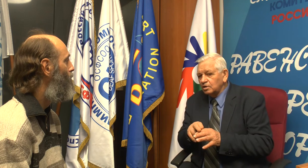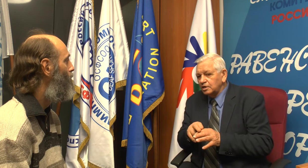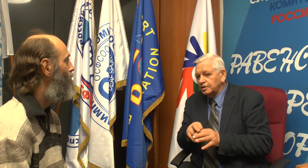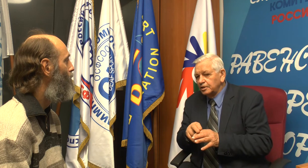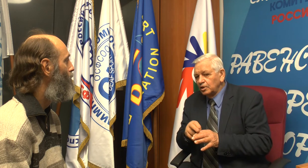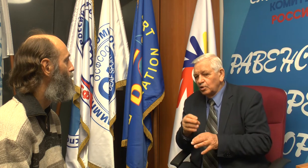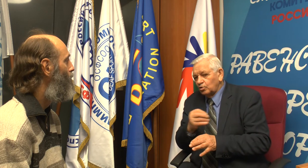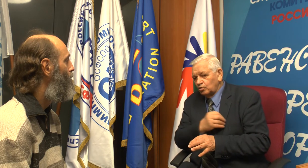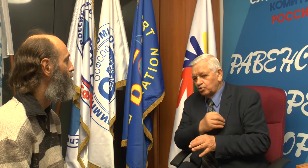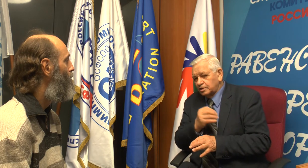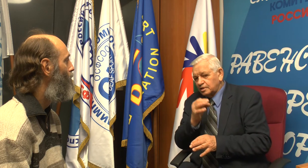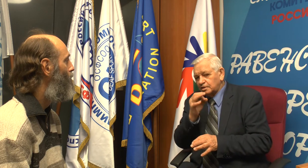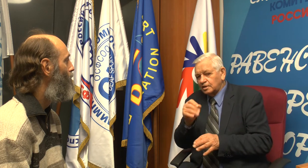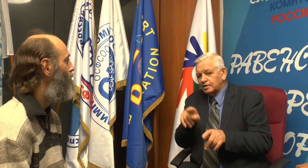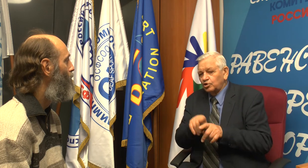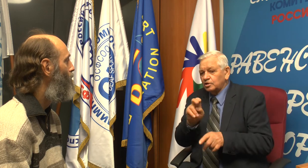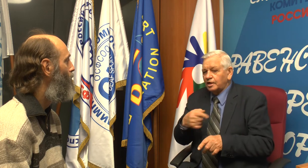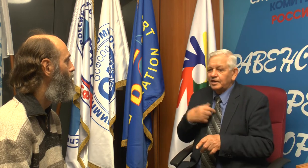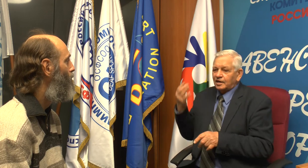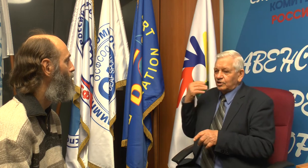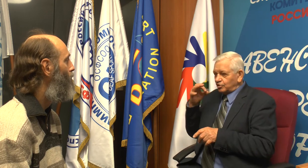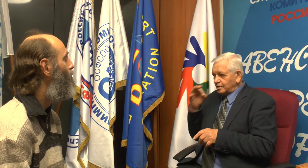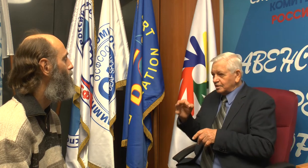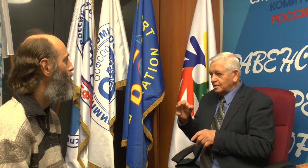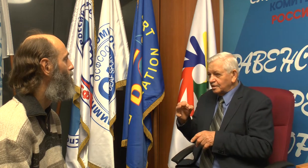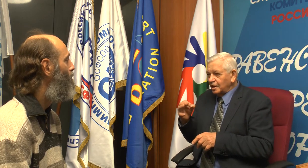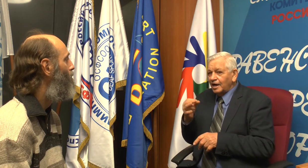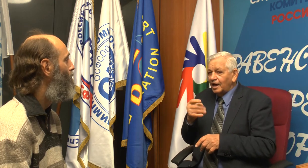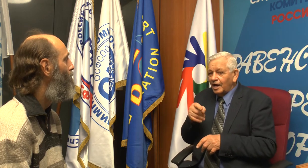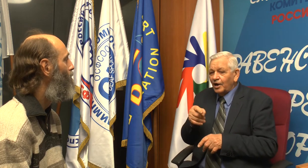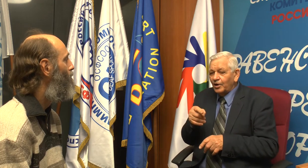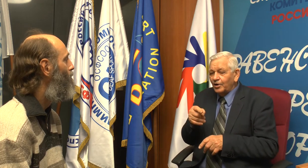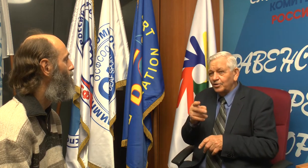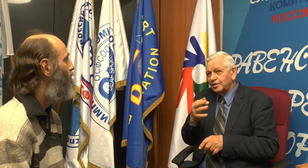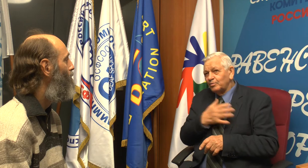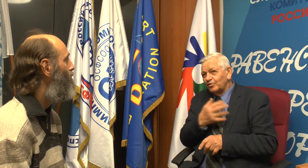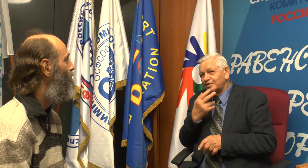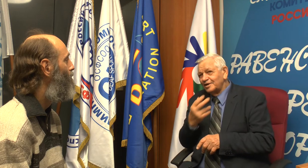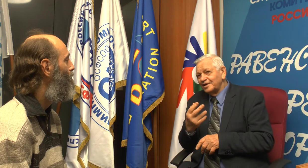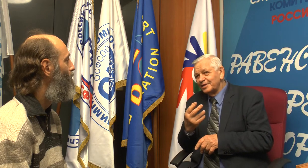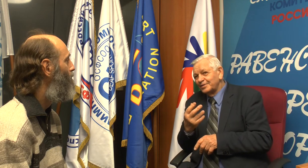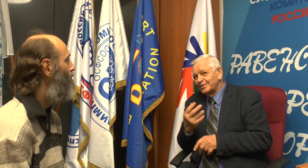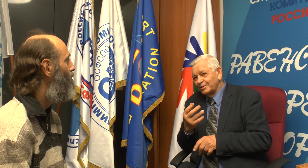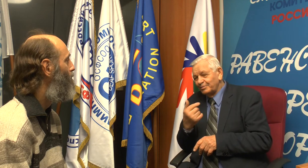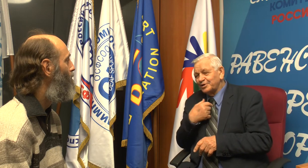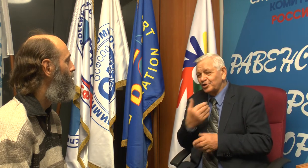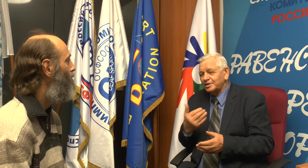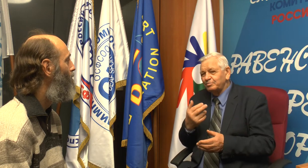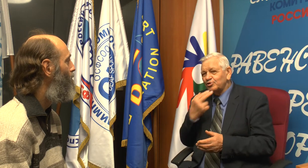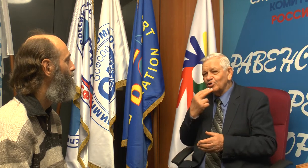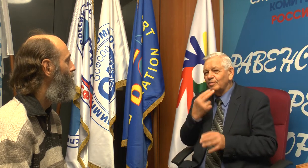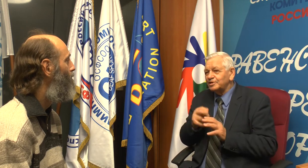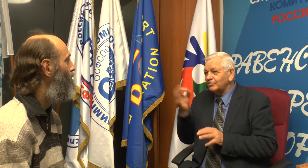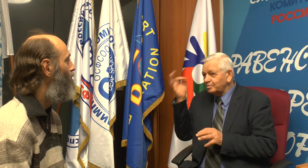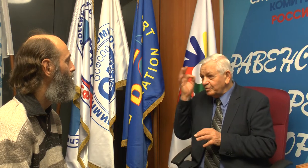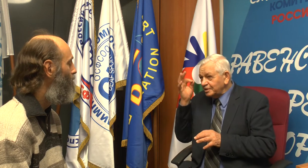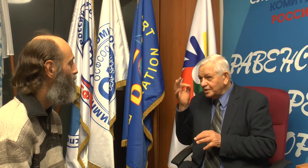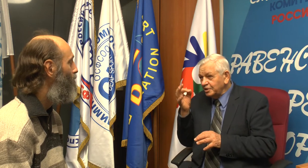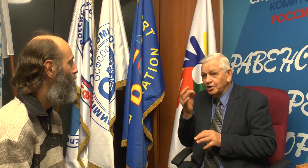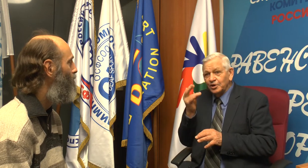который хочет сказать так же, как я раньше сказал, на мой взгляд, мне сейчас смешно об этом